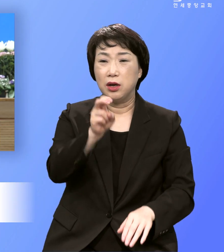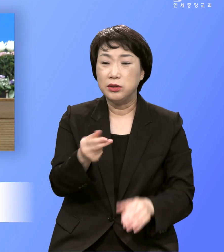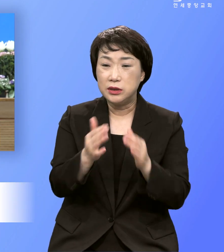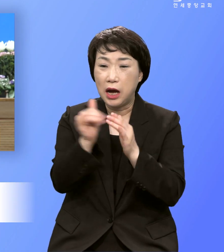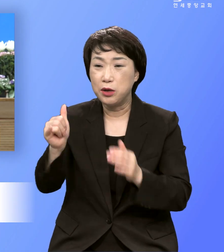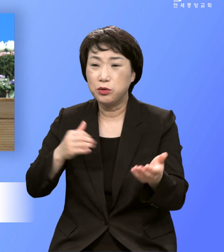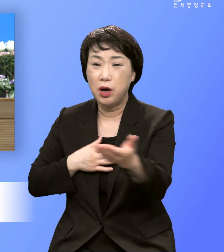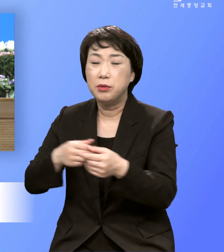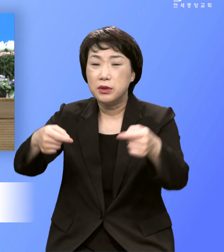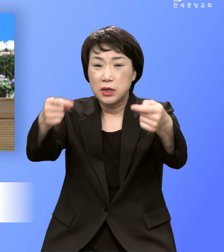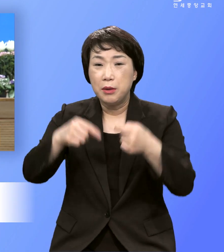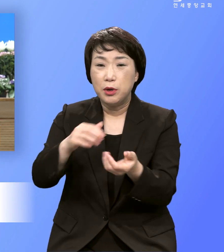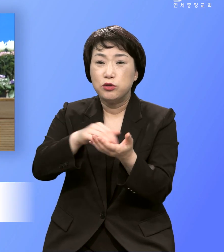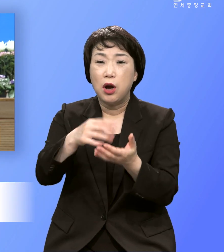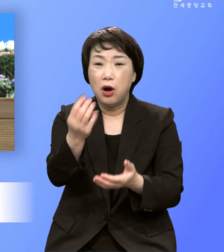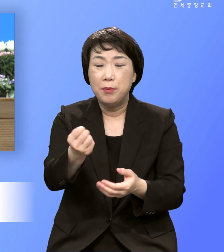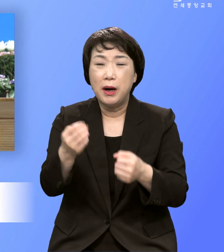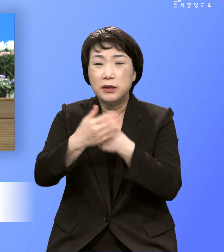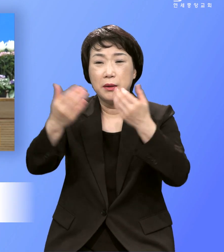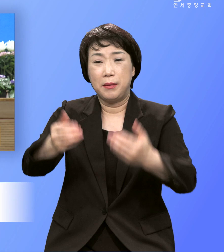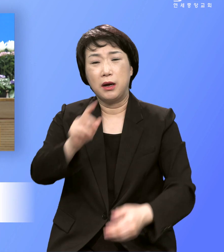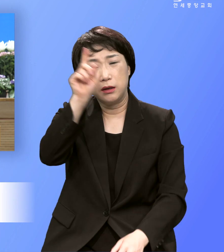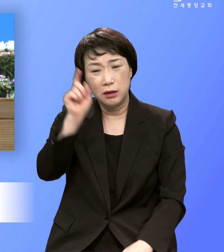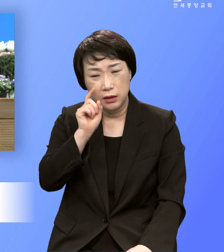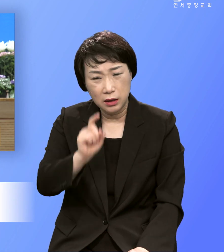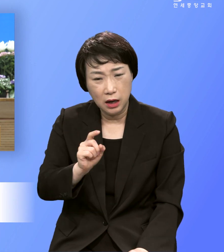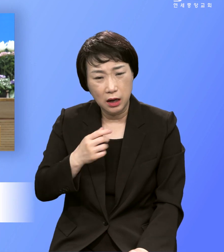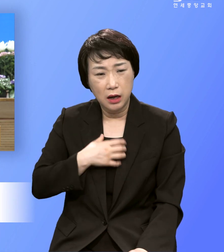얼마나 참석해서 은혜 받을까?